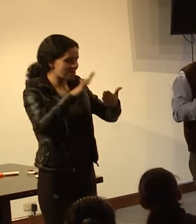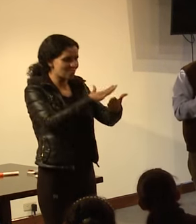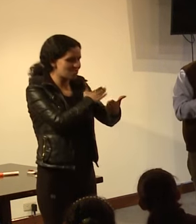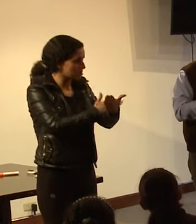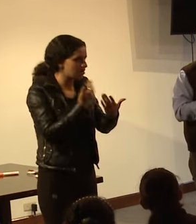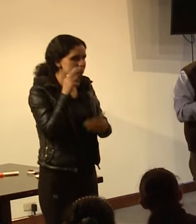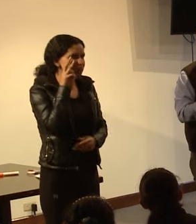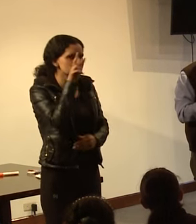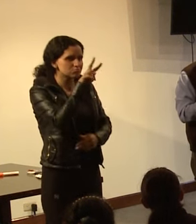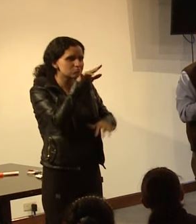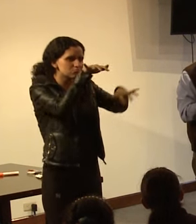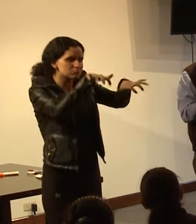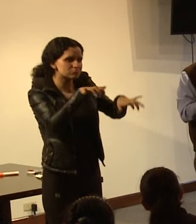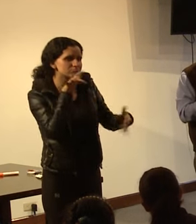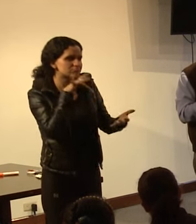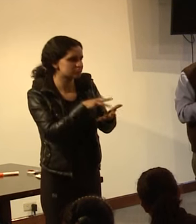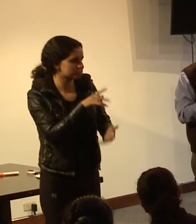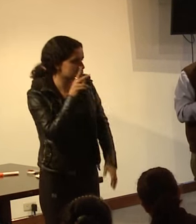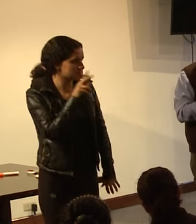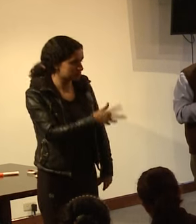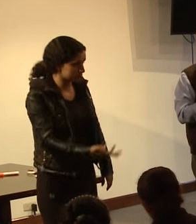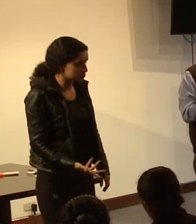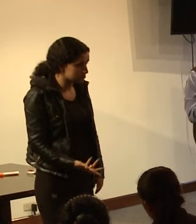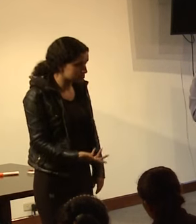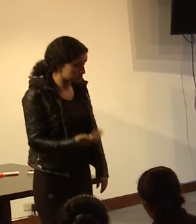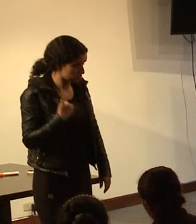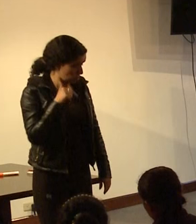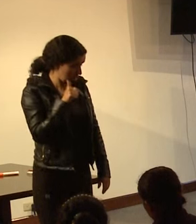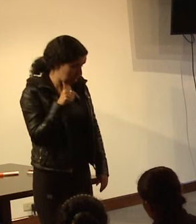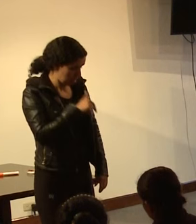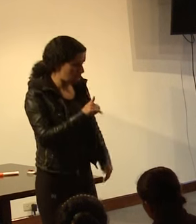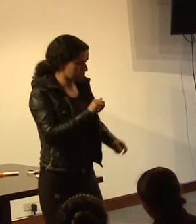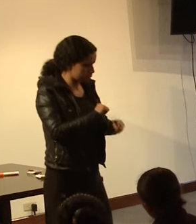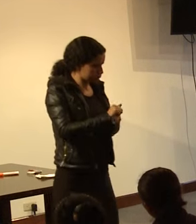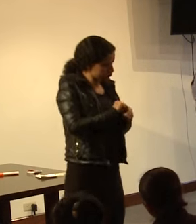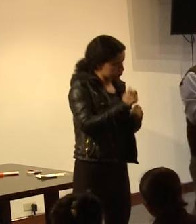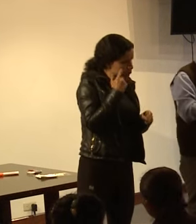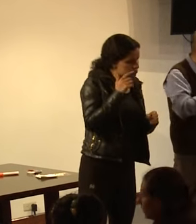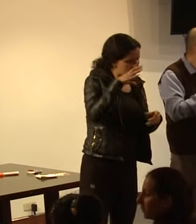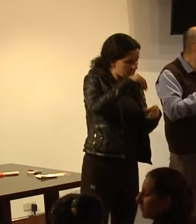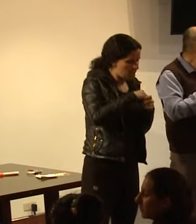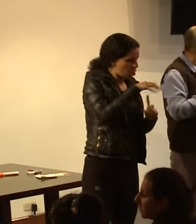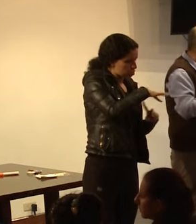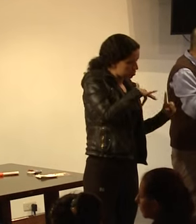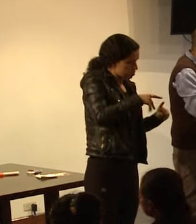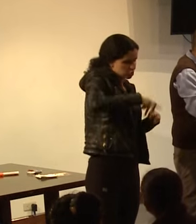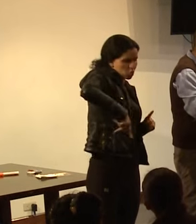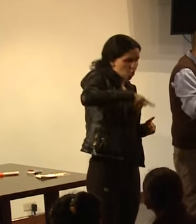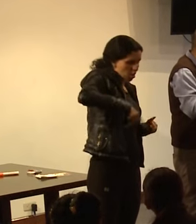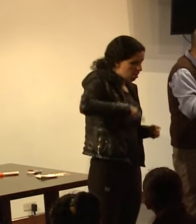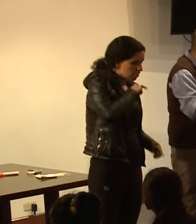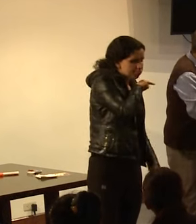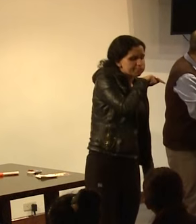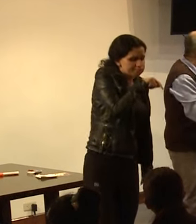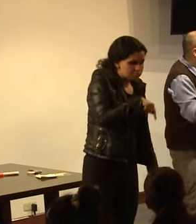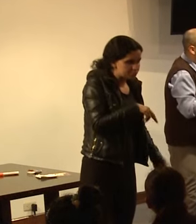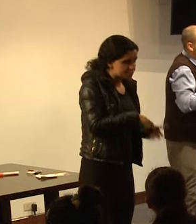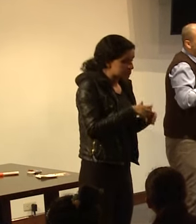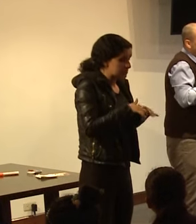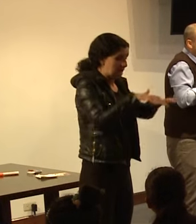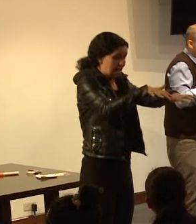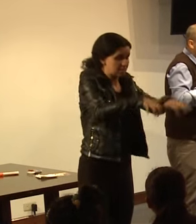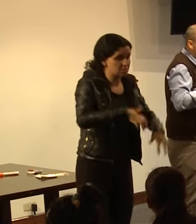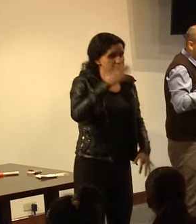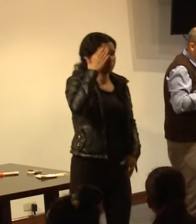pero realmente si yo hago un buen ejercicio educando y metiendo esto de las artes en el contexto escolar, realmente lo que va a tener es un público que es capaz